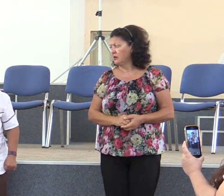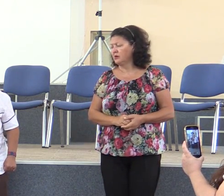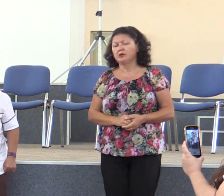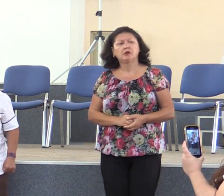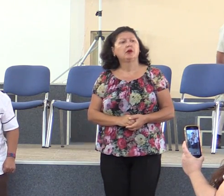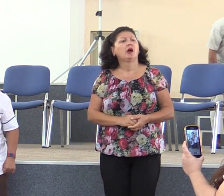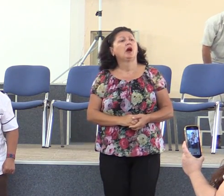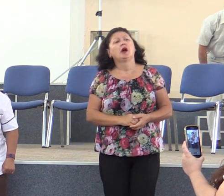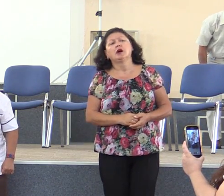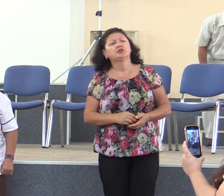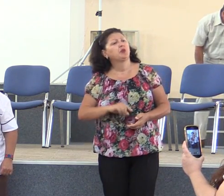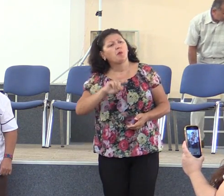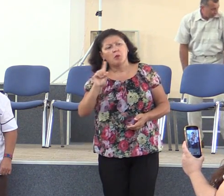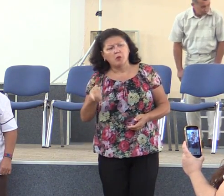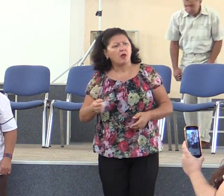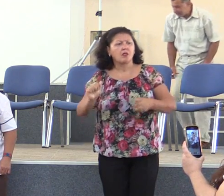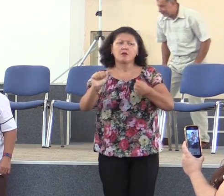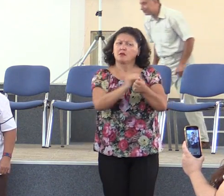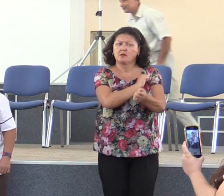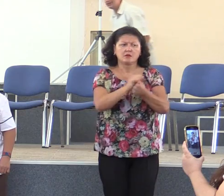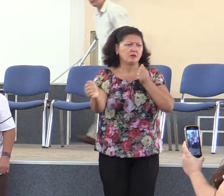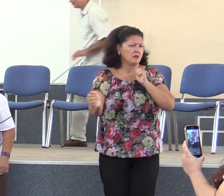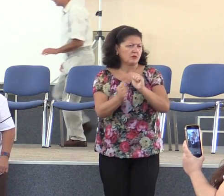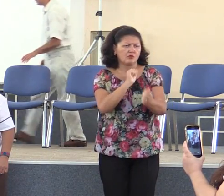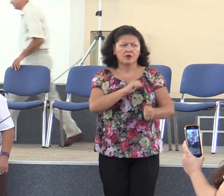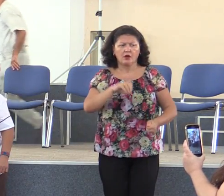Ce poate să distrugă